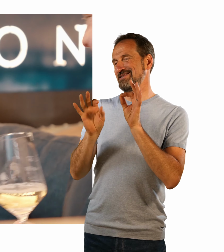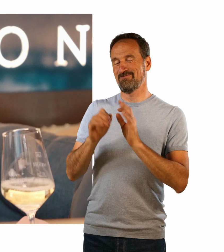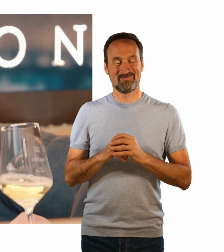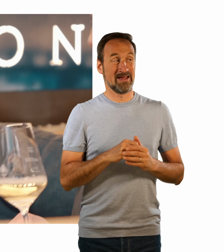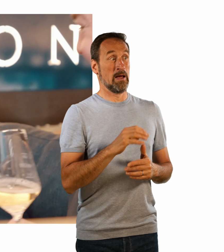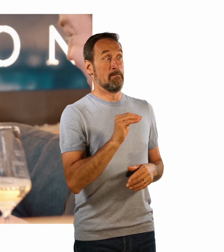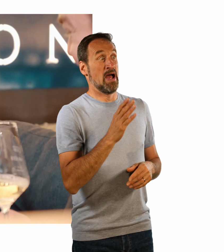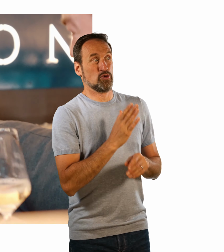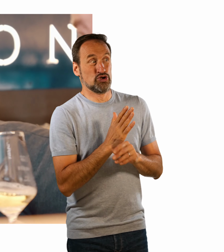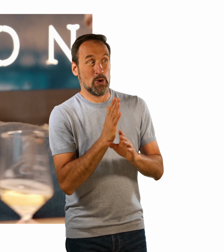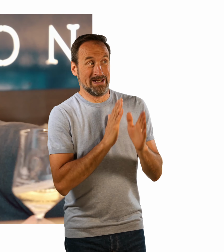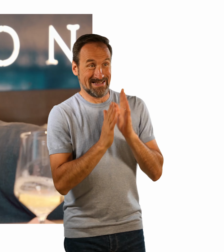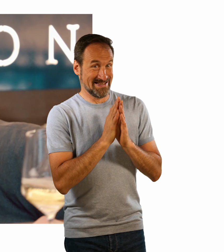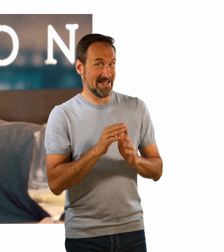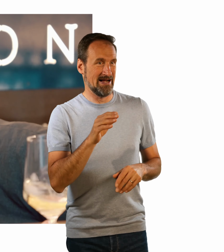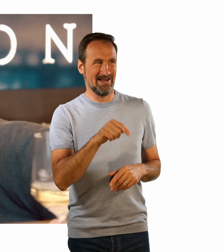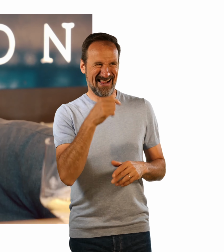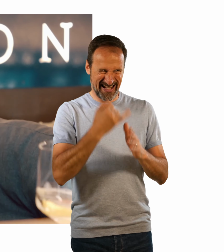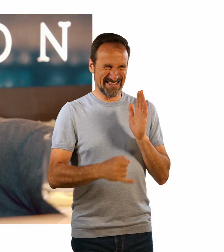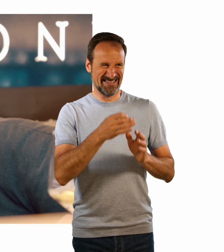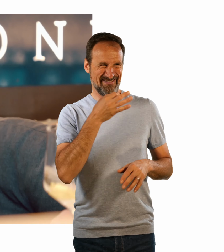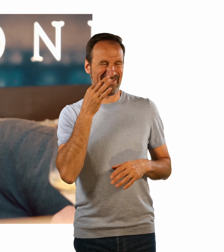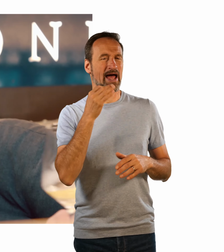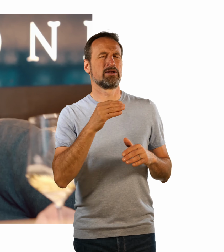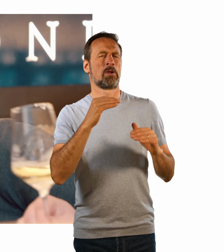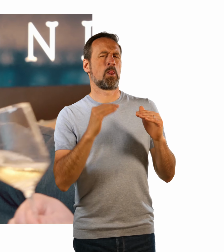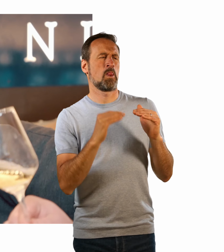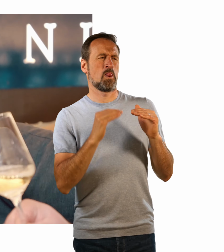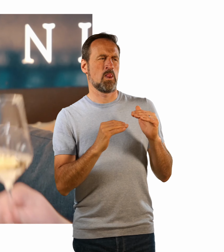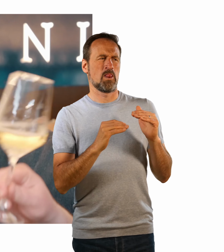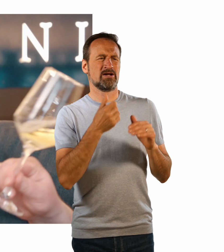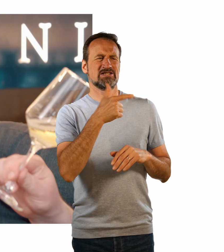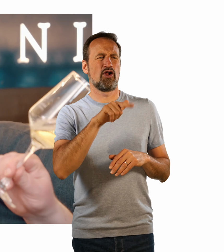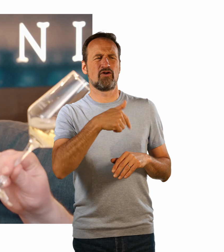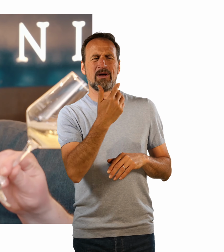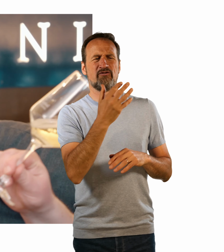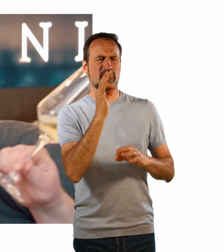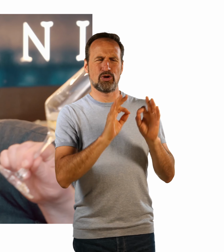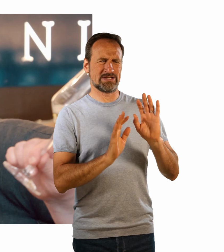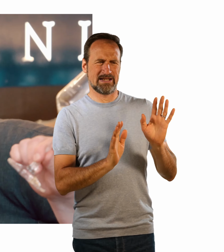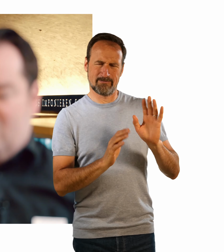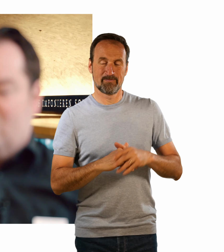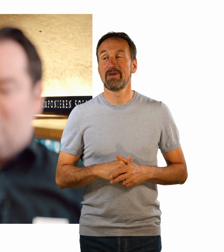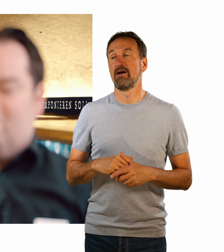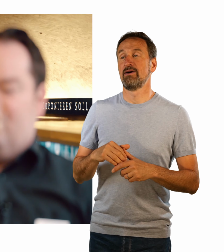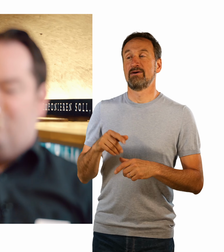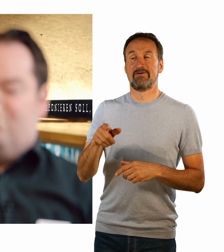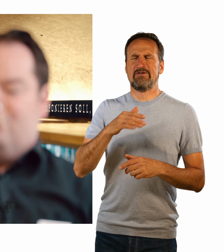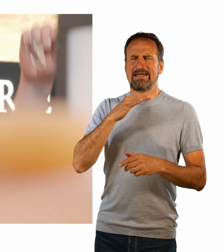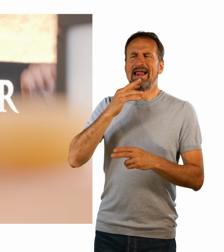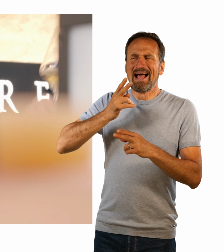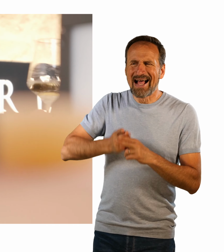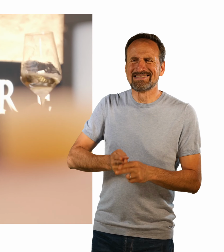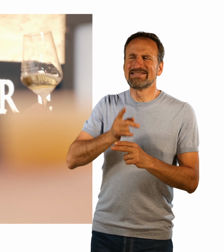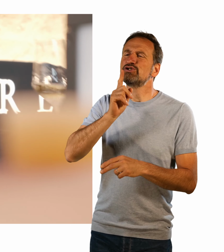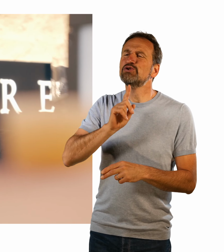Wein, der sieht richtig toll aus, unter den 12,5 Prozent liegen wird. Da bewegen wir uns wirklich in einem hohen Restsüßenbereich. Den hätte ich